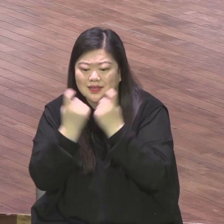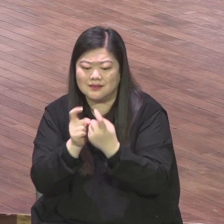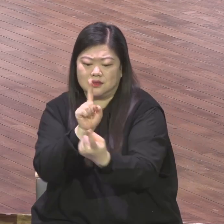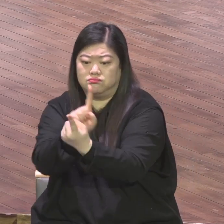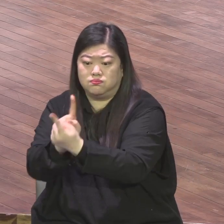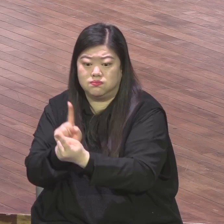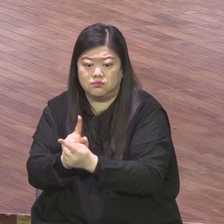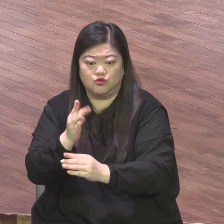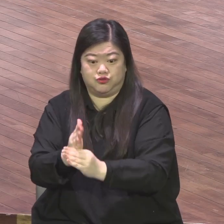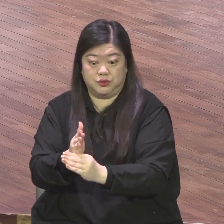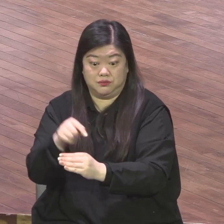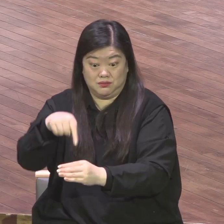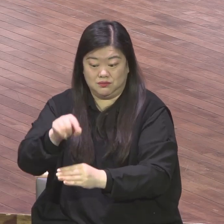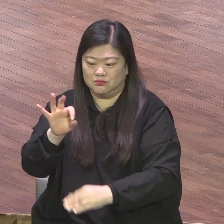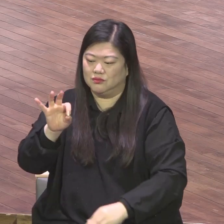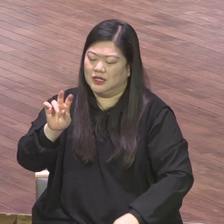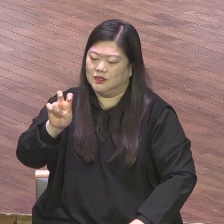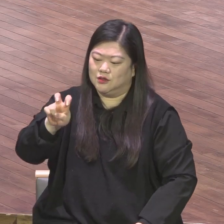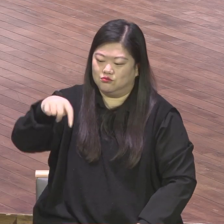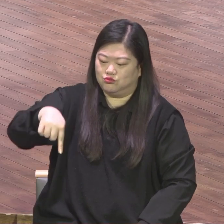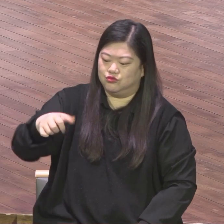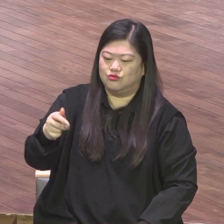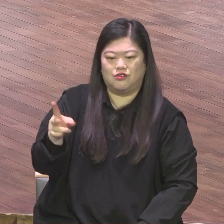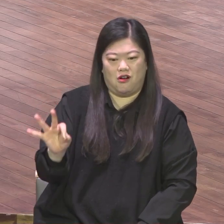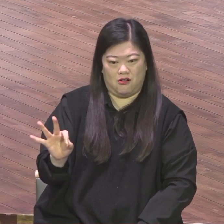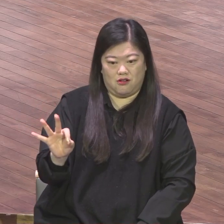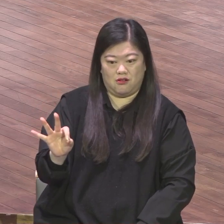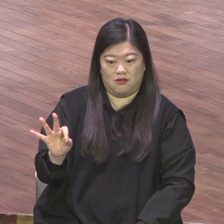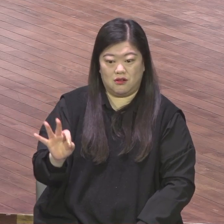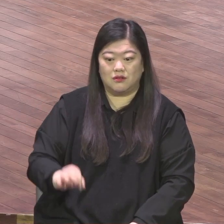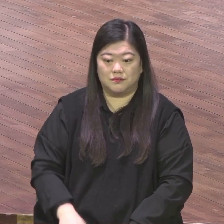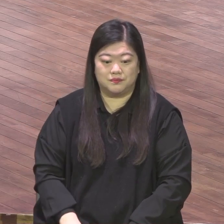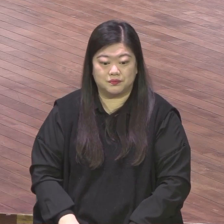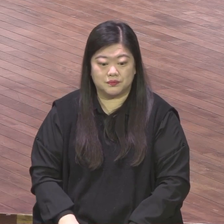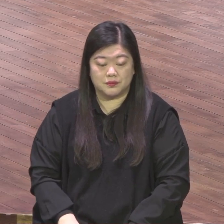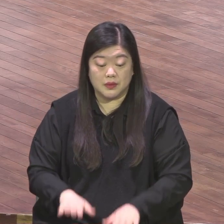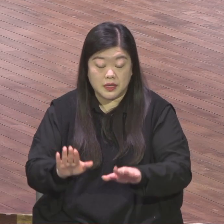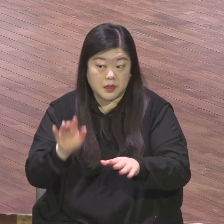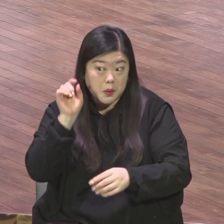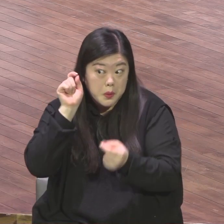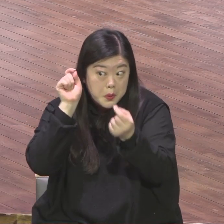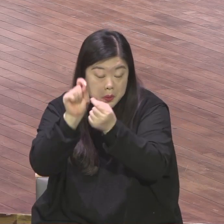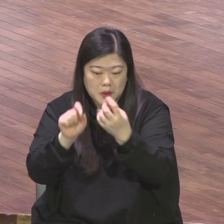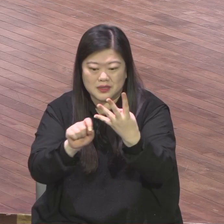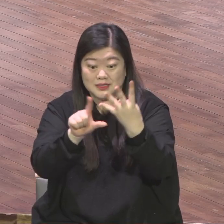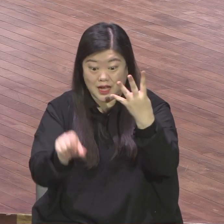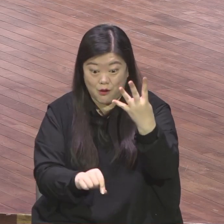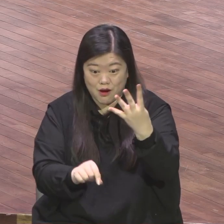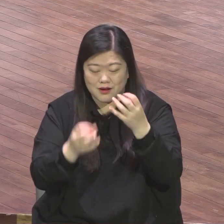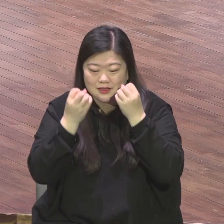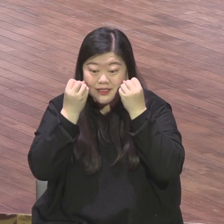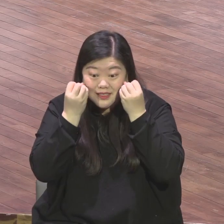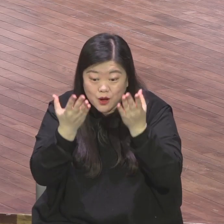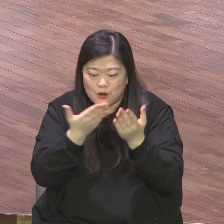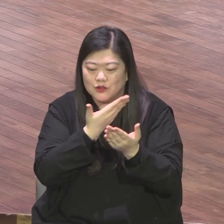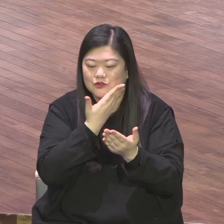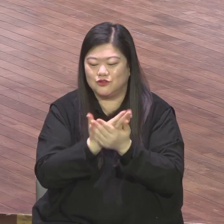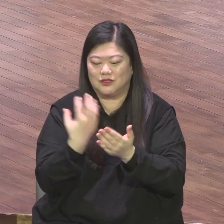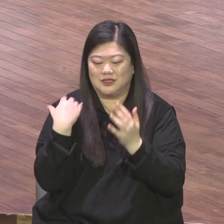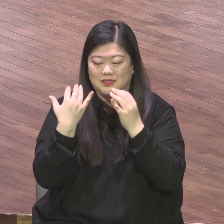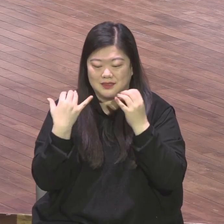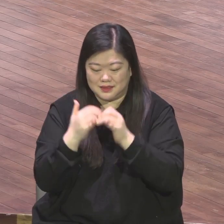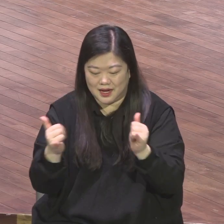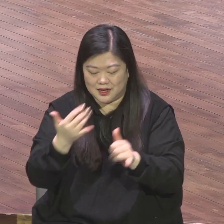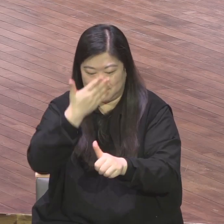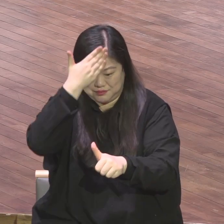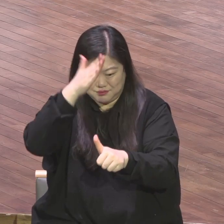굉장히 삶운동이 중요합니다. 왜 우리가 515명의 이 중직자를 세워서 왜